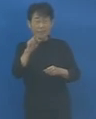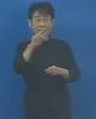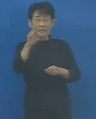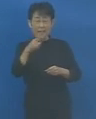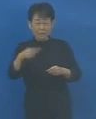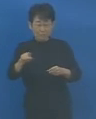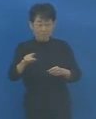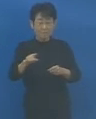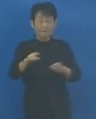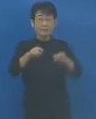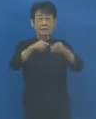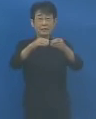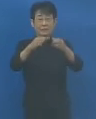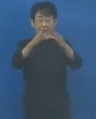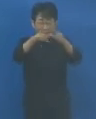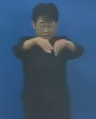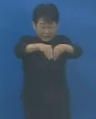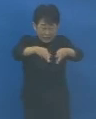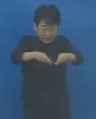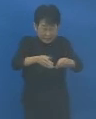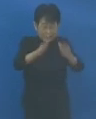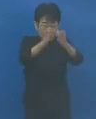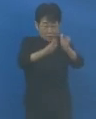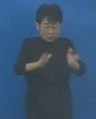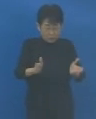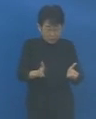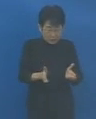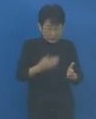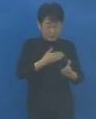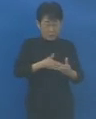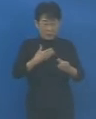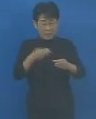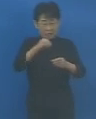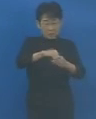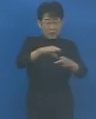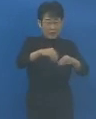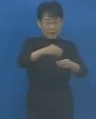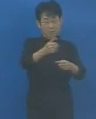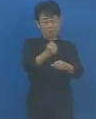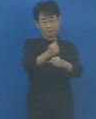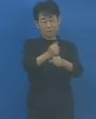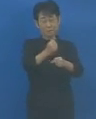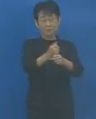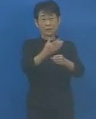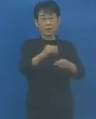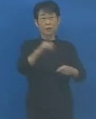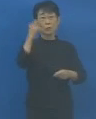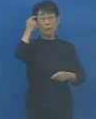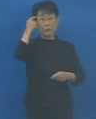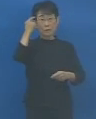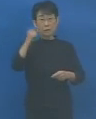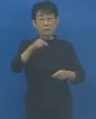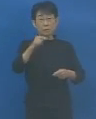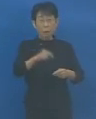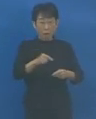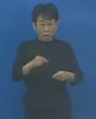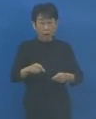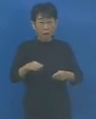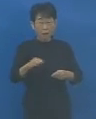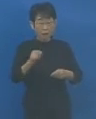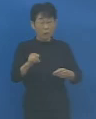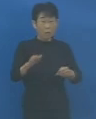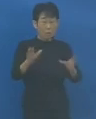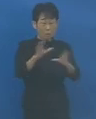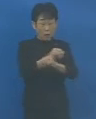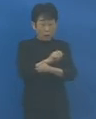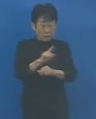残念ですし、私どもとしてもそのことは検証されなければならないところがあると思いますけれども、今回関係